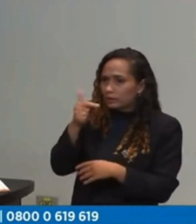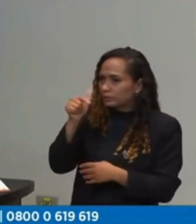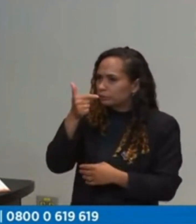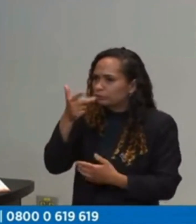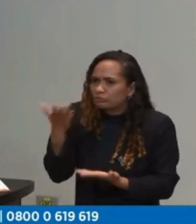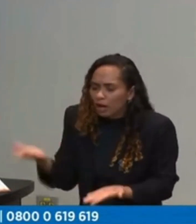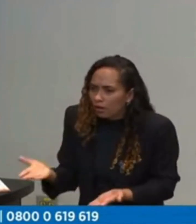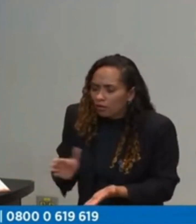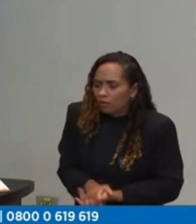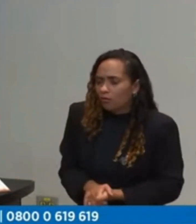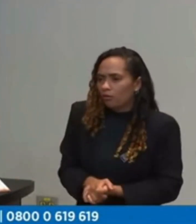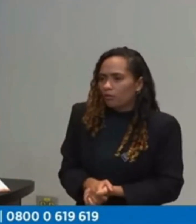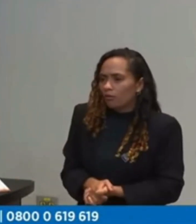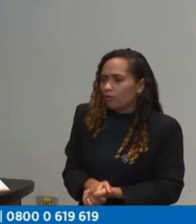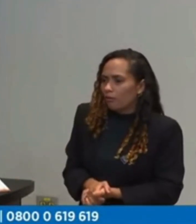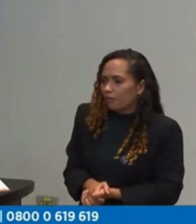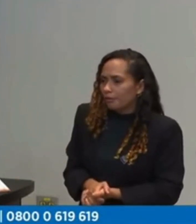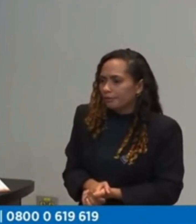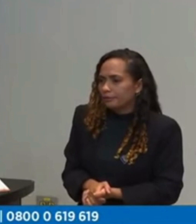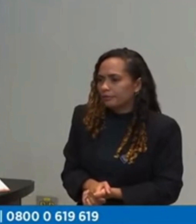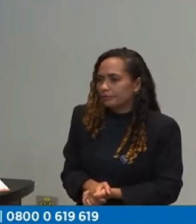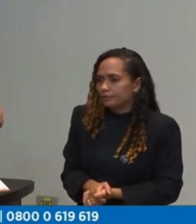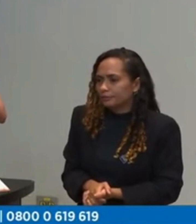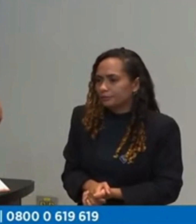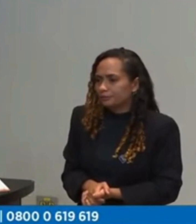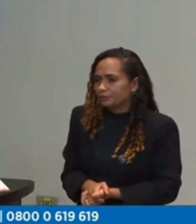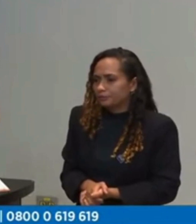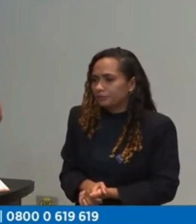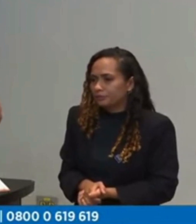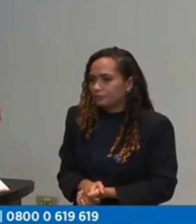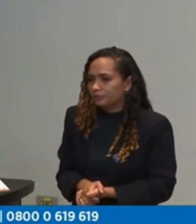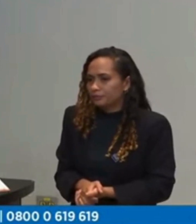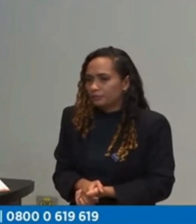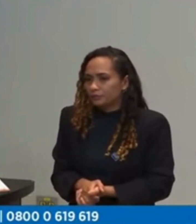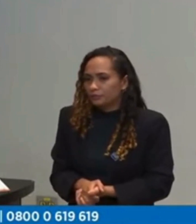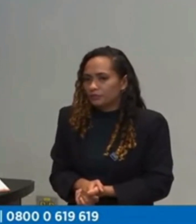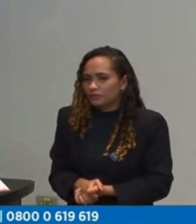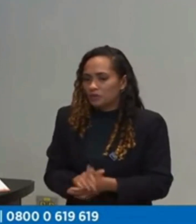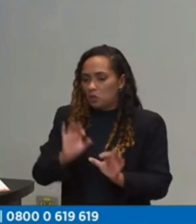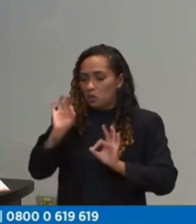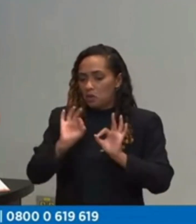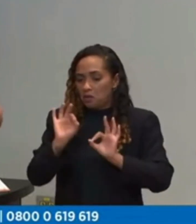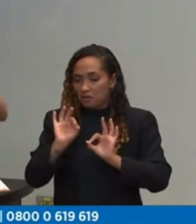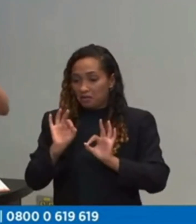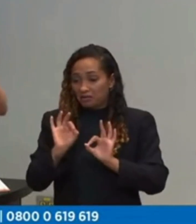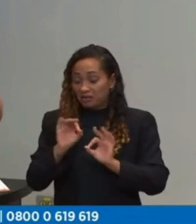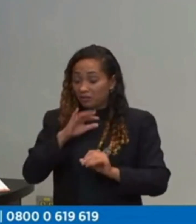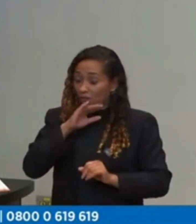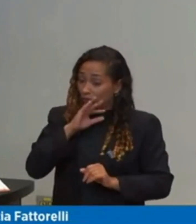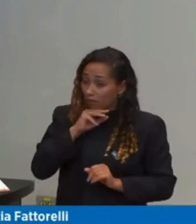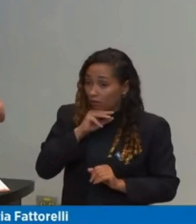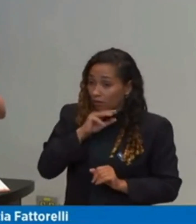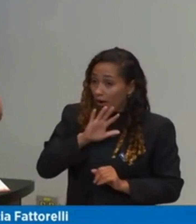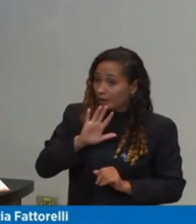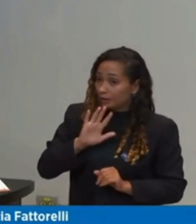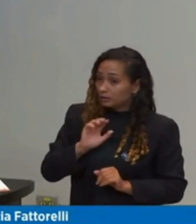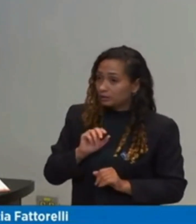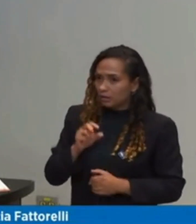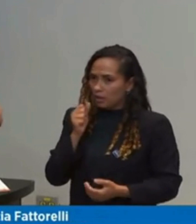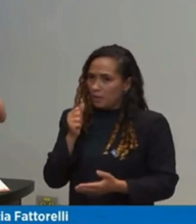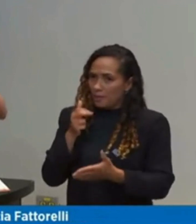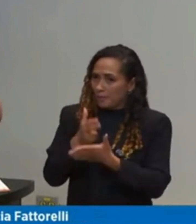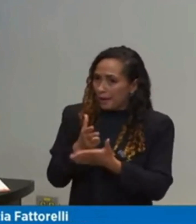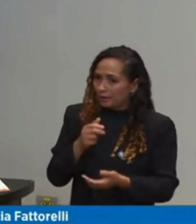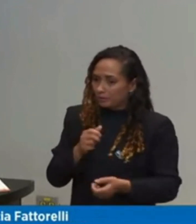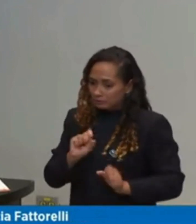sem transparência alguma, um esquema fraudulento, e não param as